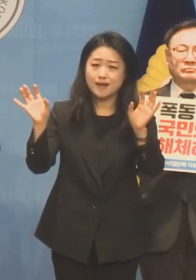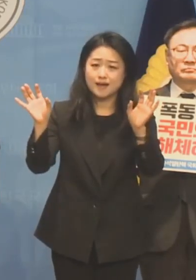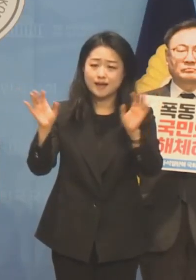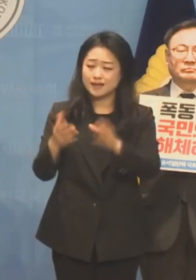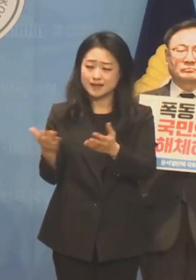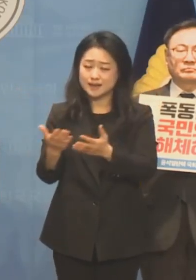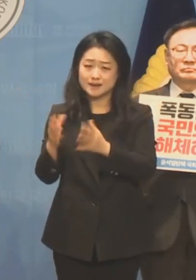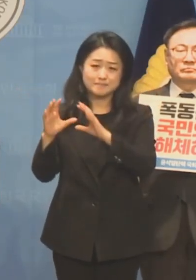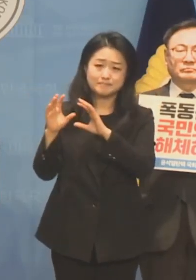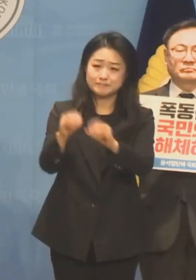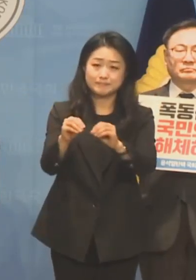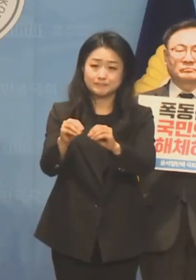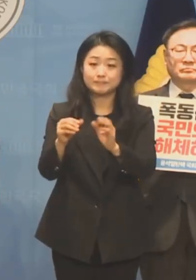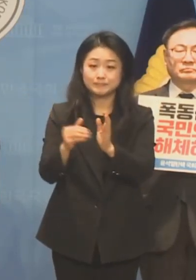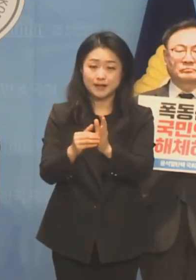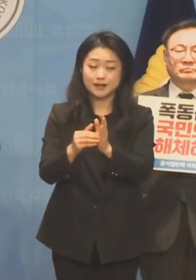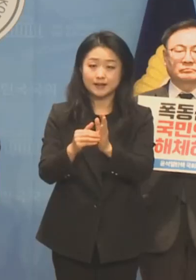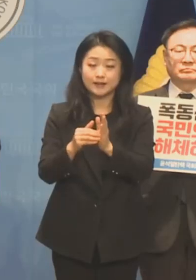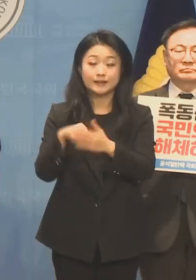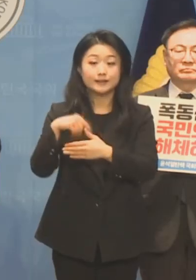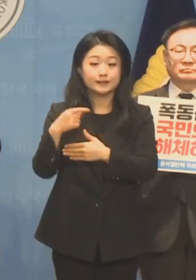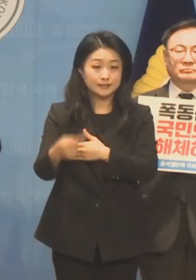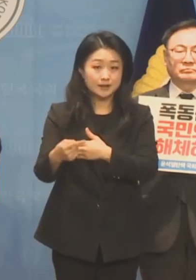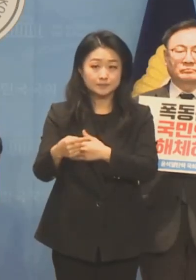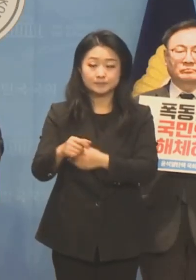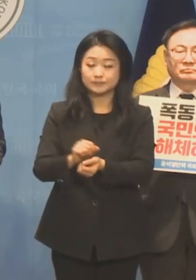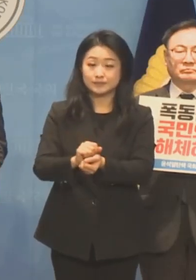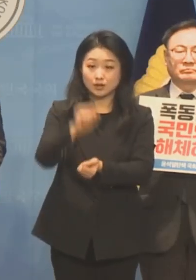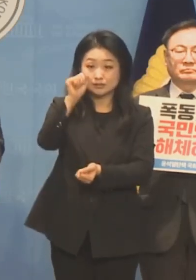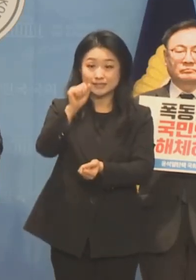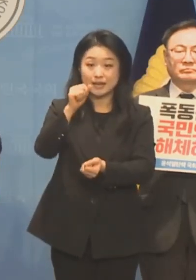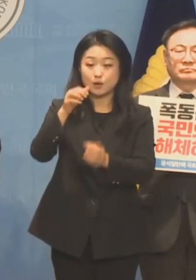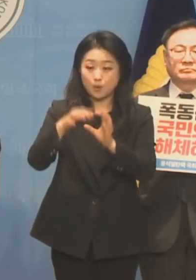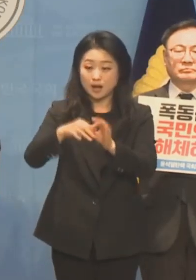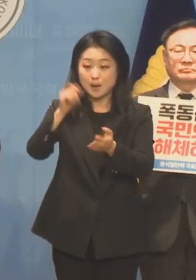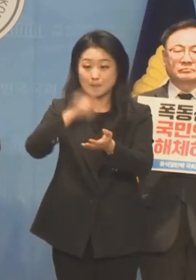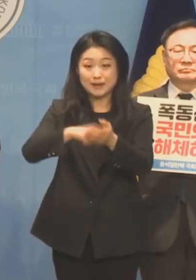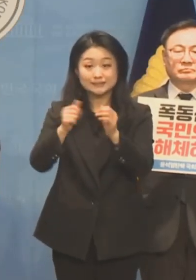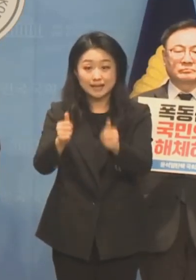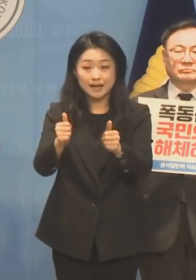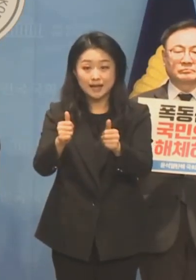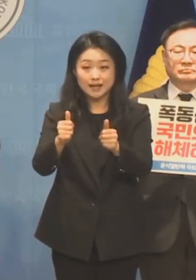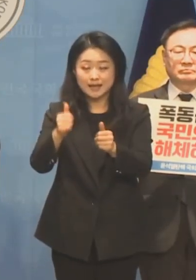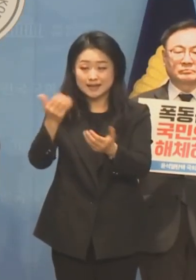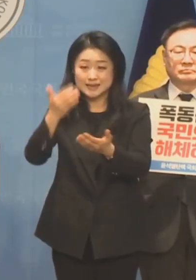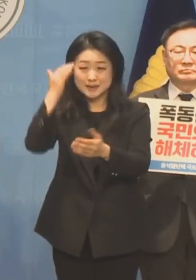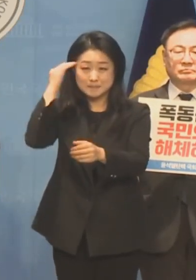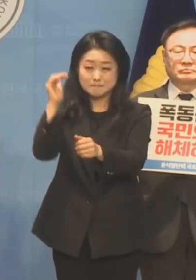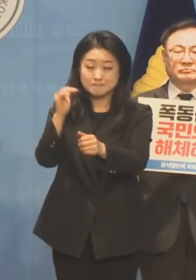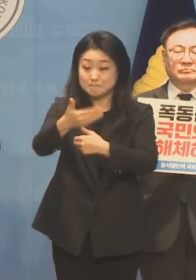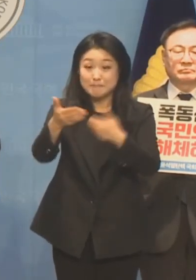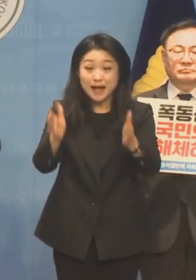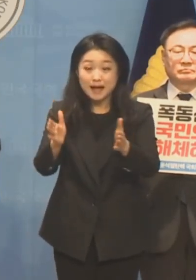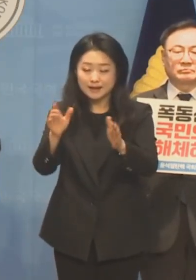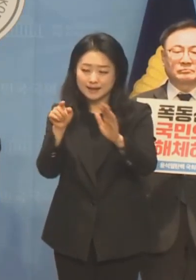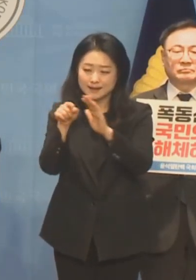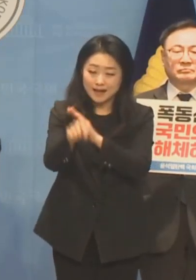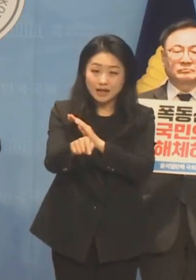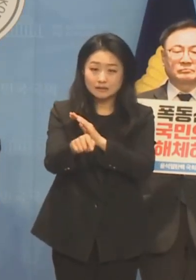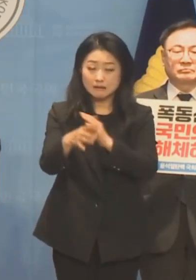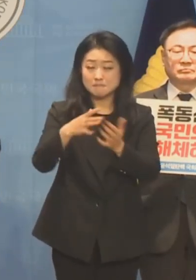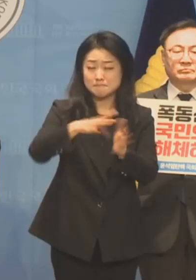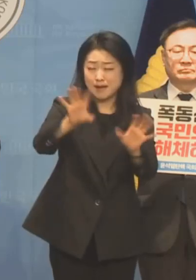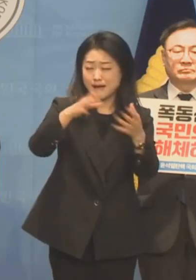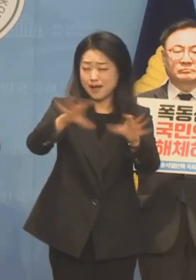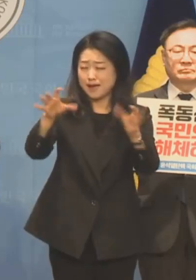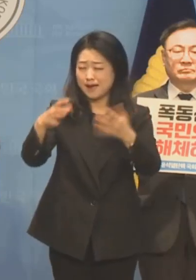업무를 마비시켰습니다. 그리고 영장판사의 방에 들어가서 파괴를